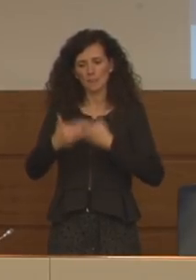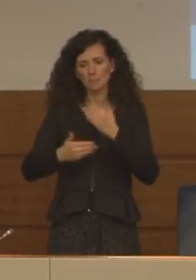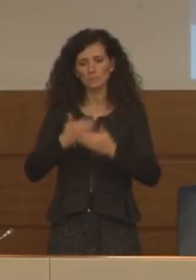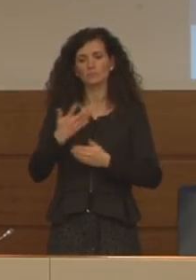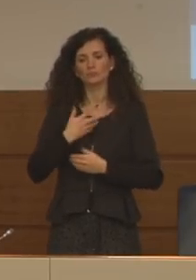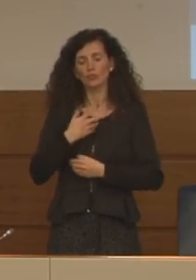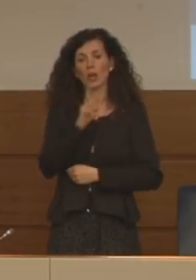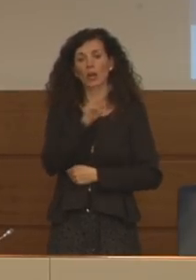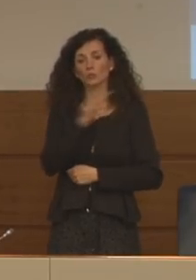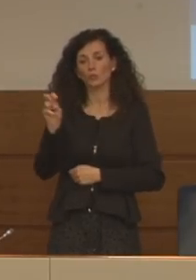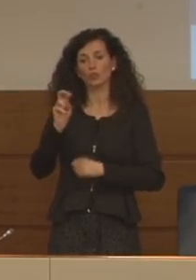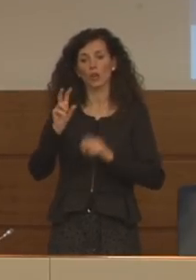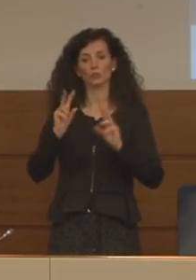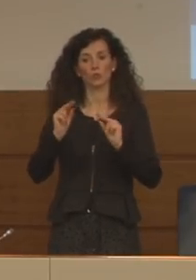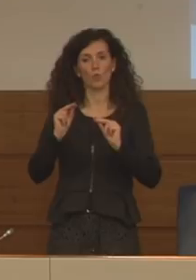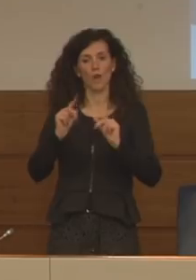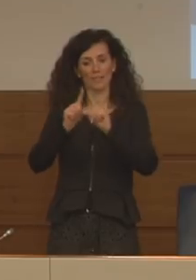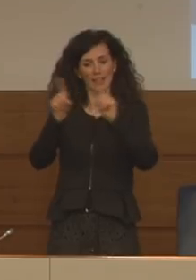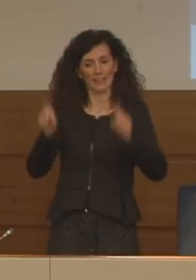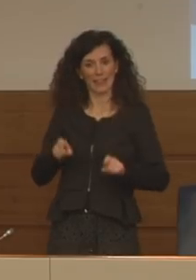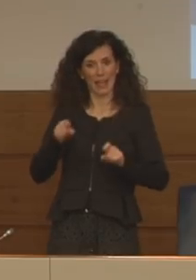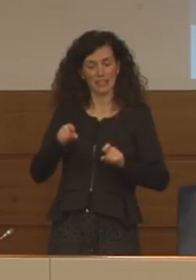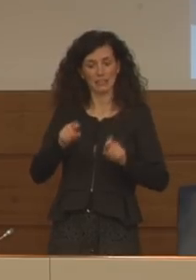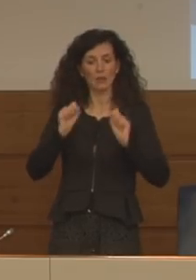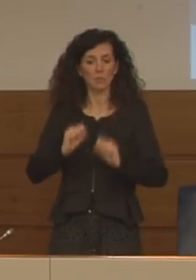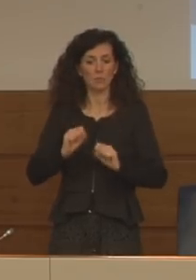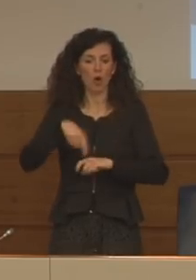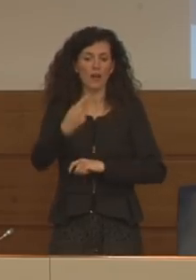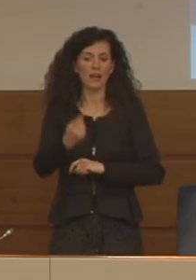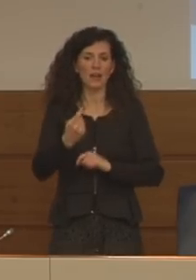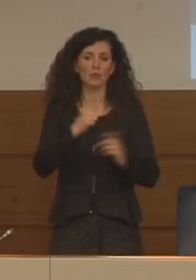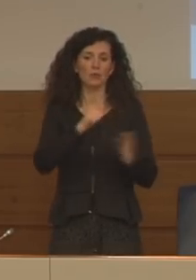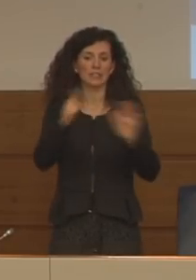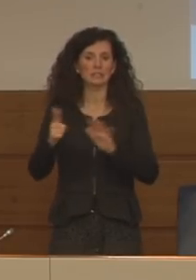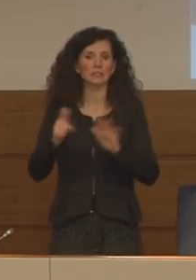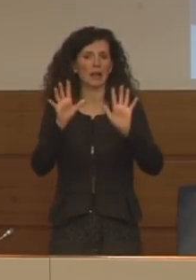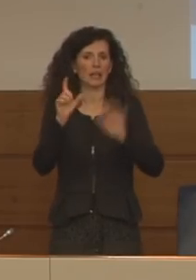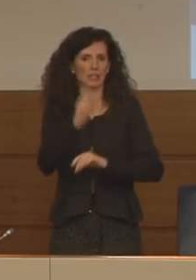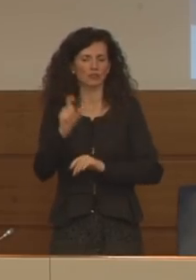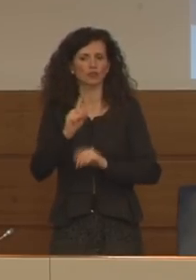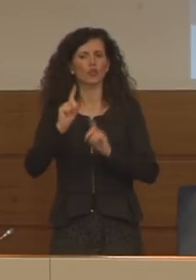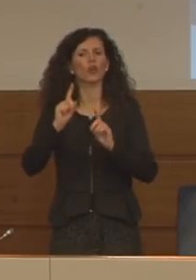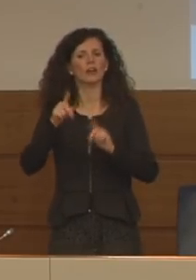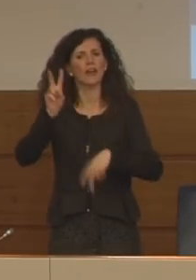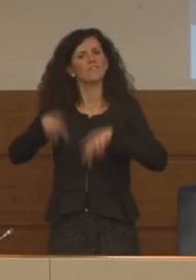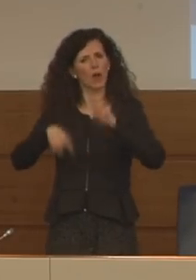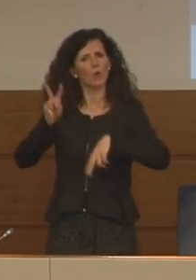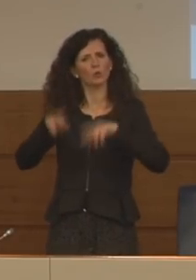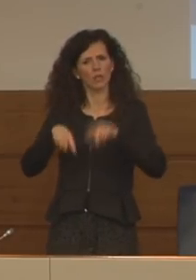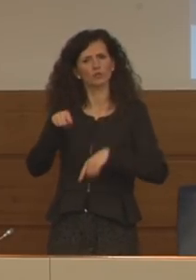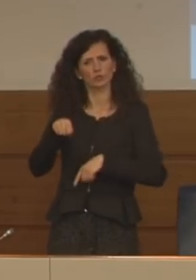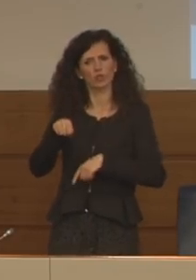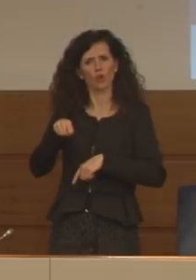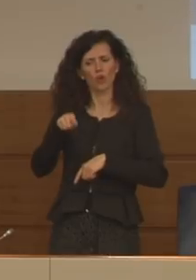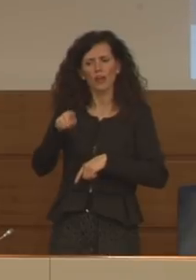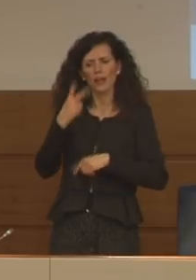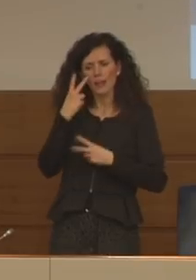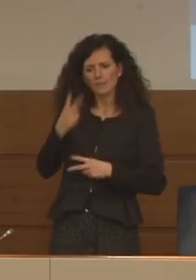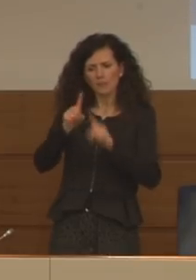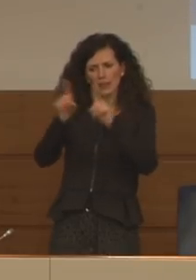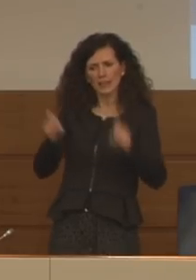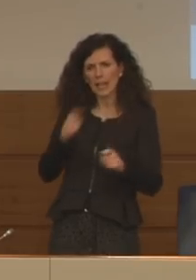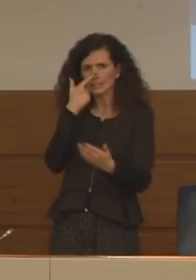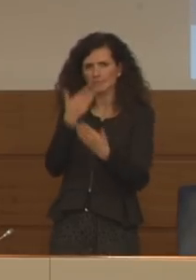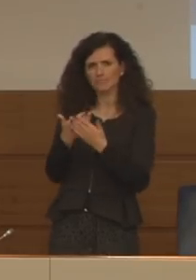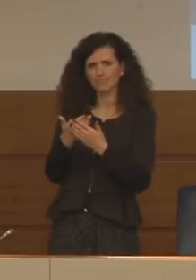nuovi test che nel giro dei prossimi 7 10 giorni dovranno essere valutati per quanto riguarda la loro utilizzabilità